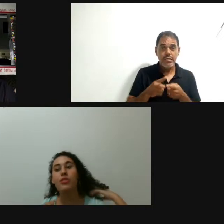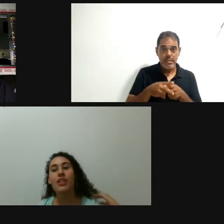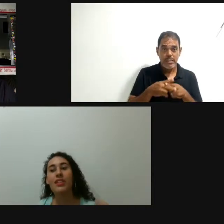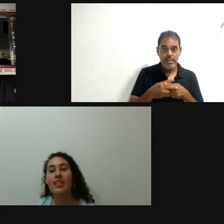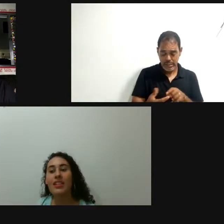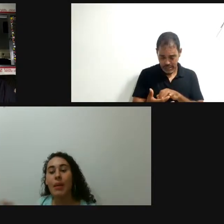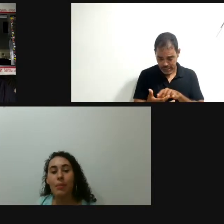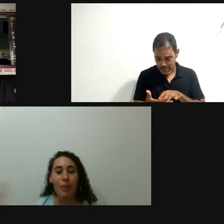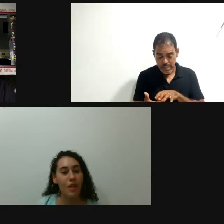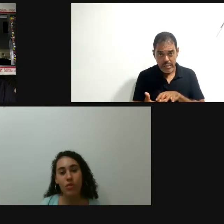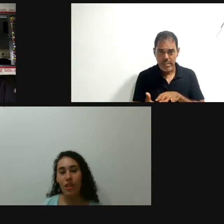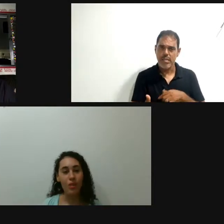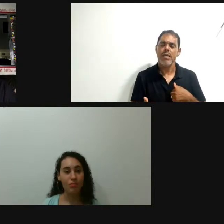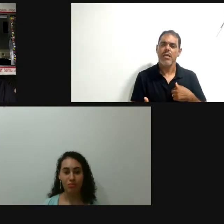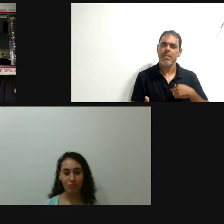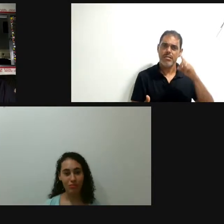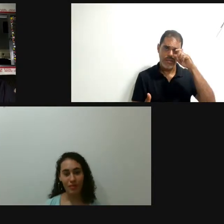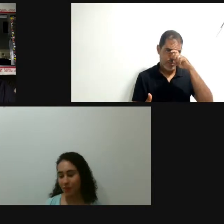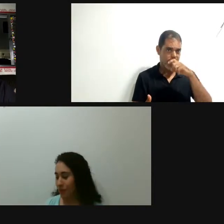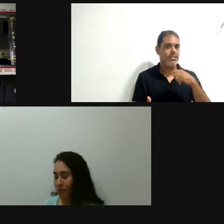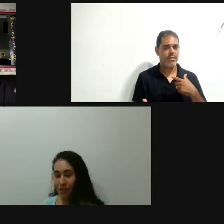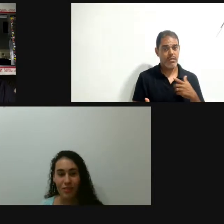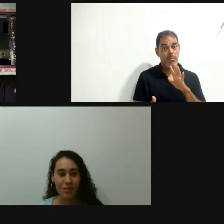eu acho que as crianças sabem mais do que eu.